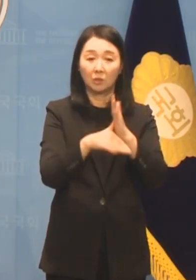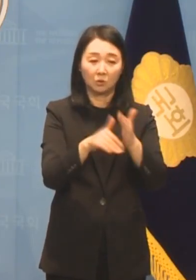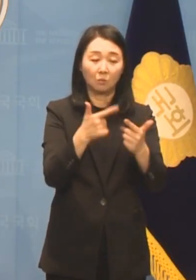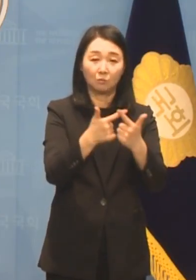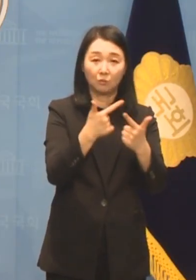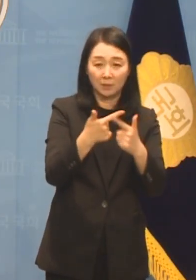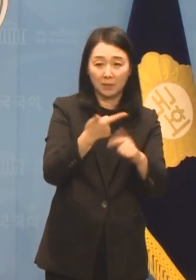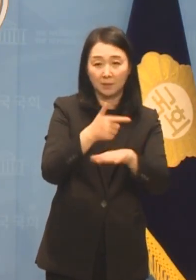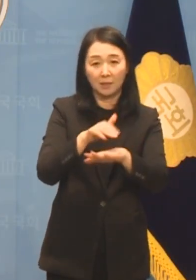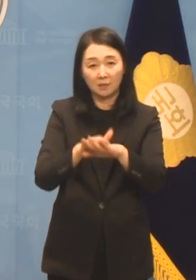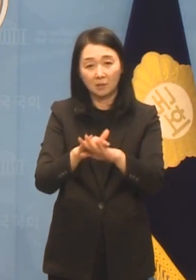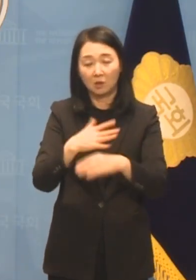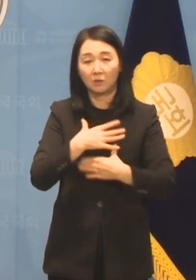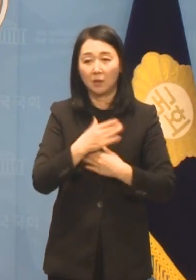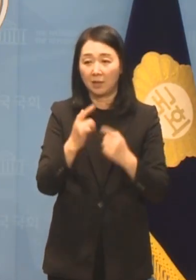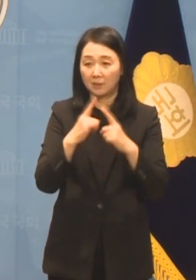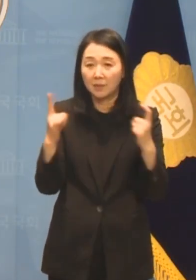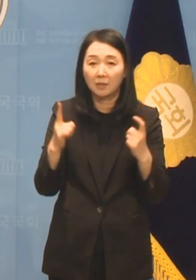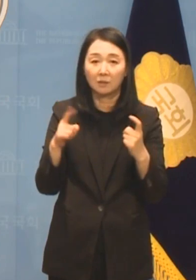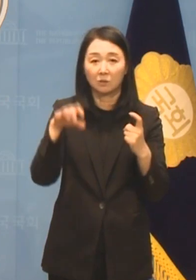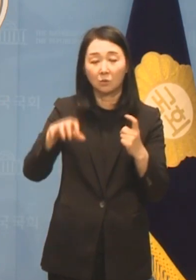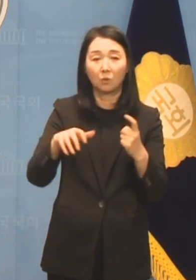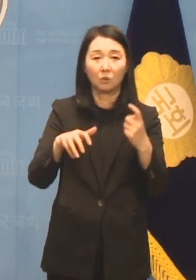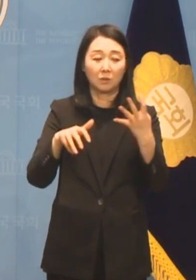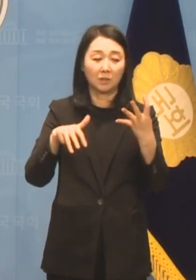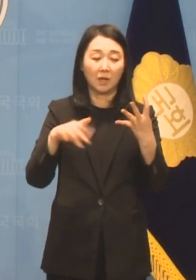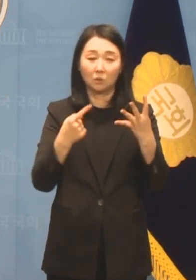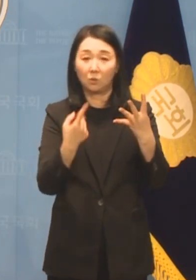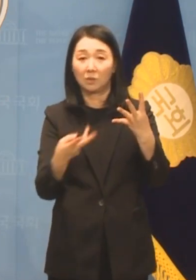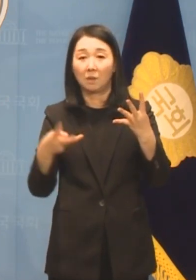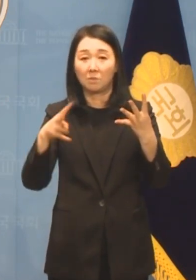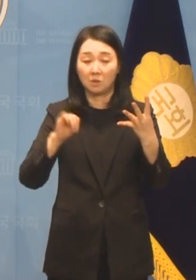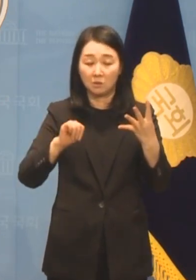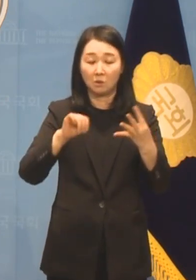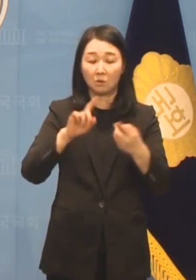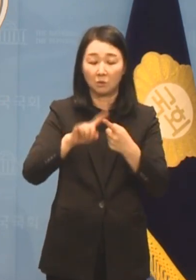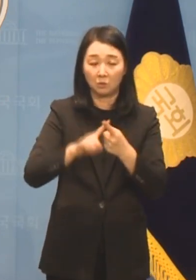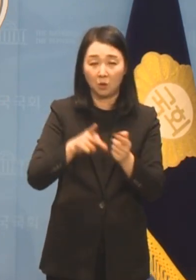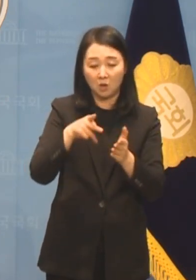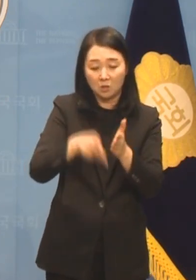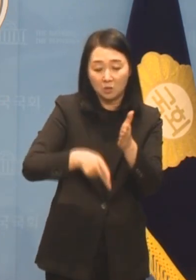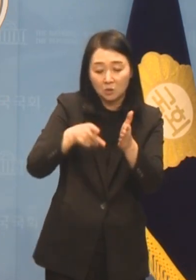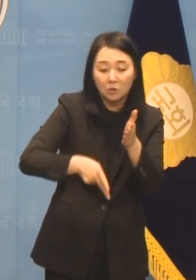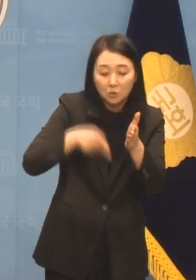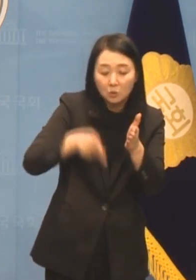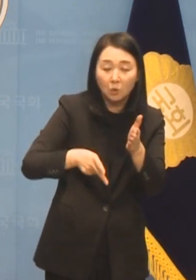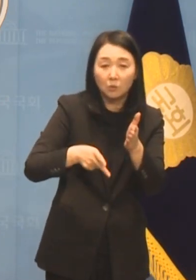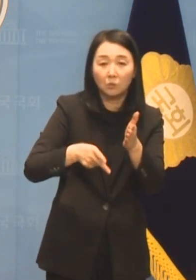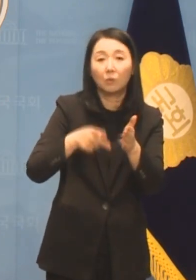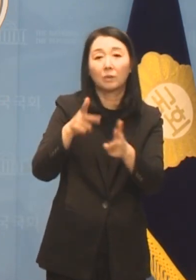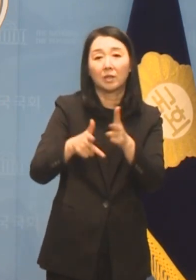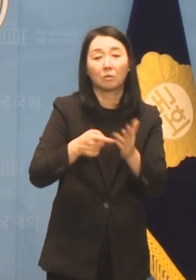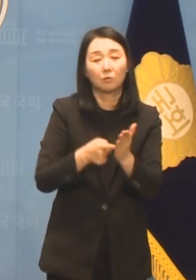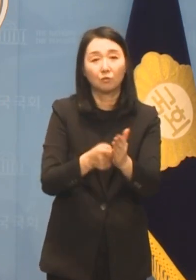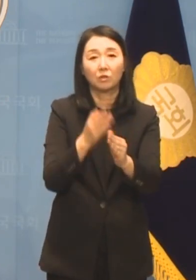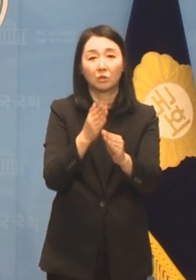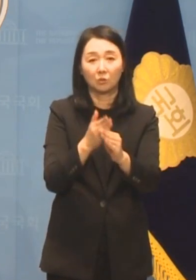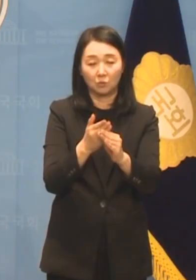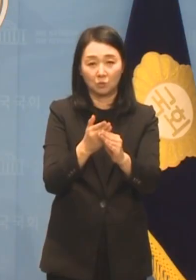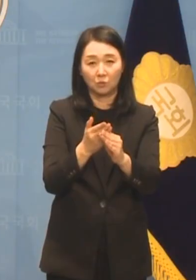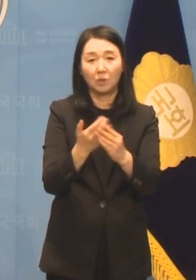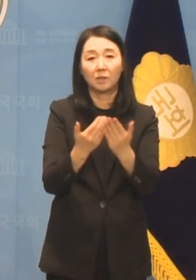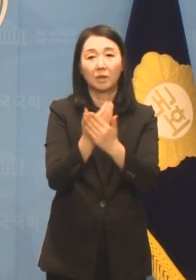대전, 안산에 4조 3천억 규모의 철도 지하 사업을 추진했다고 하며 대규모 개발